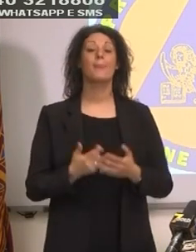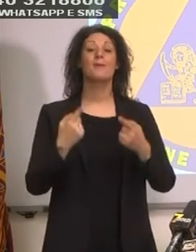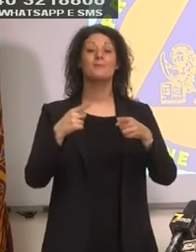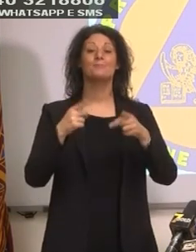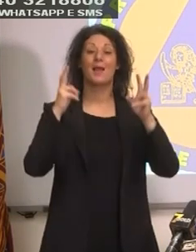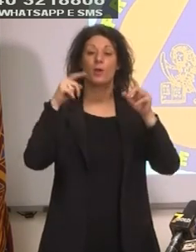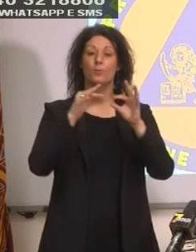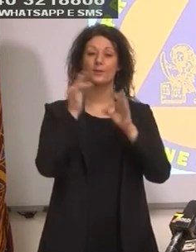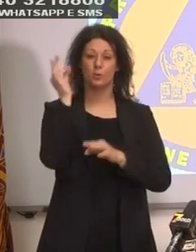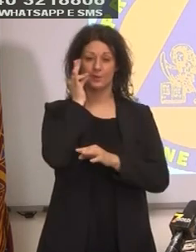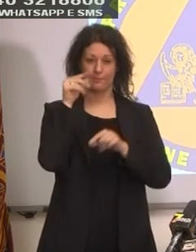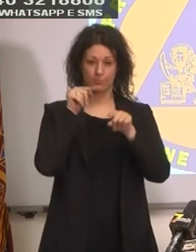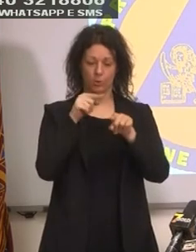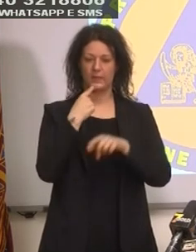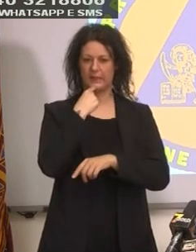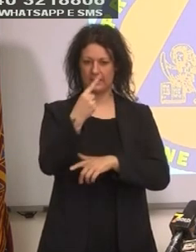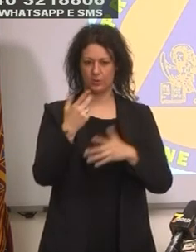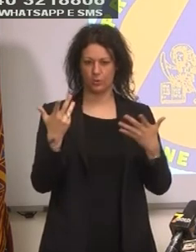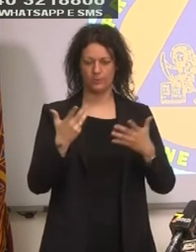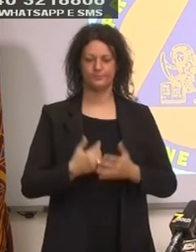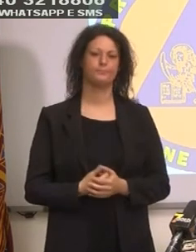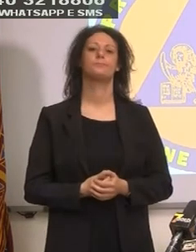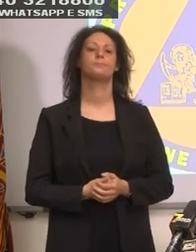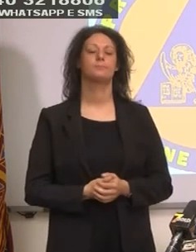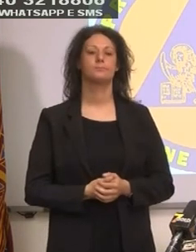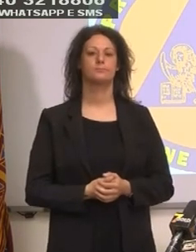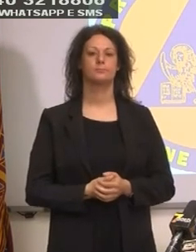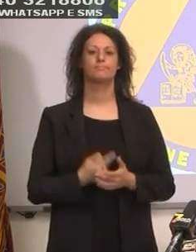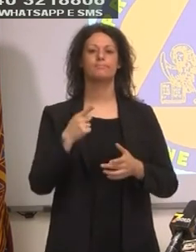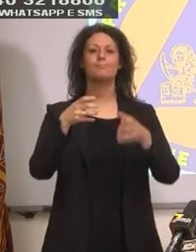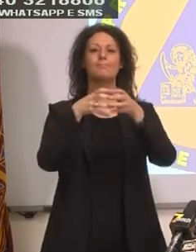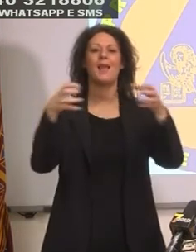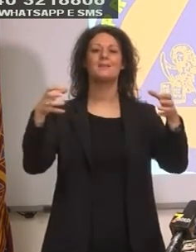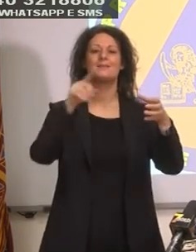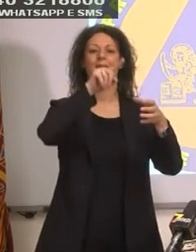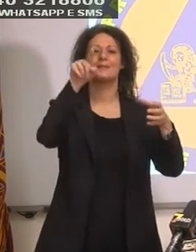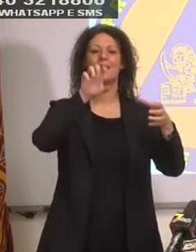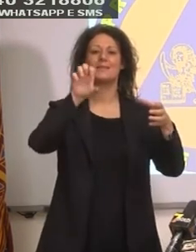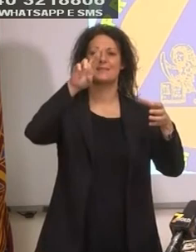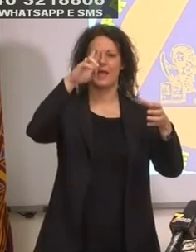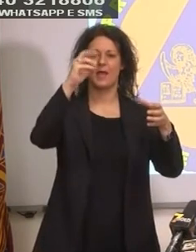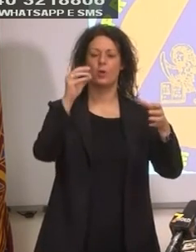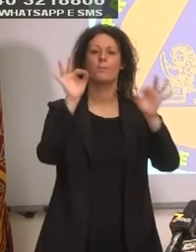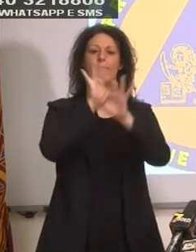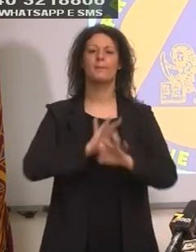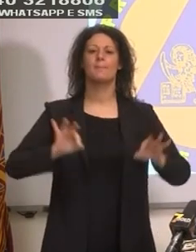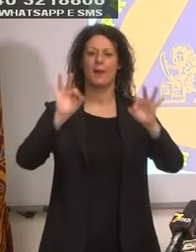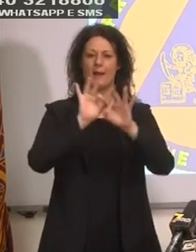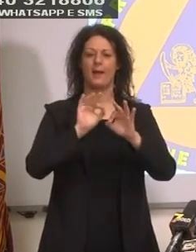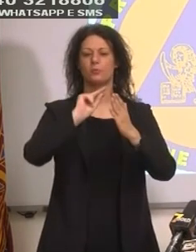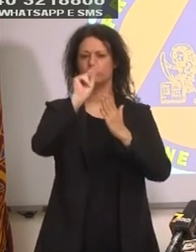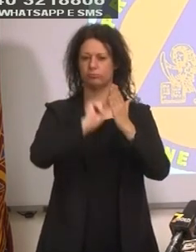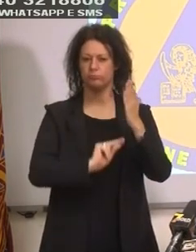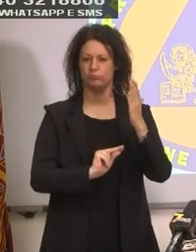c'è un bel lavoro che abbiamo fatto fare all'azienda Zero, quindi vi diamo un dossier, ve lo daremo i prossimi giorni,